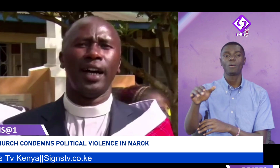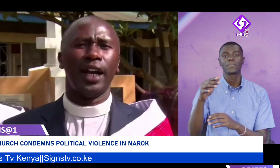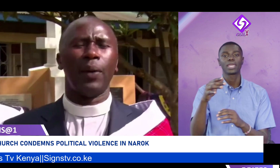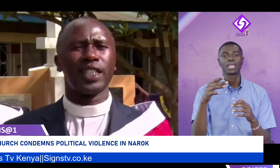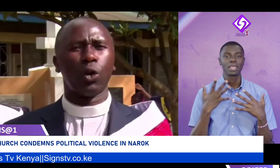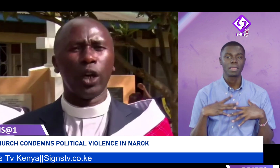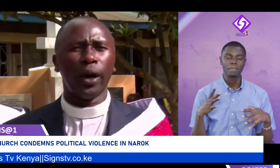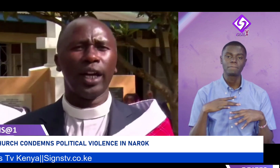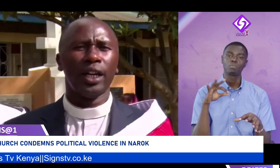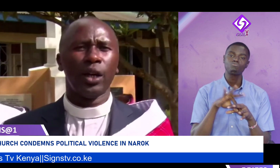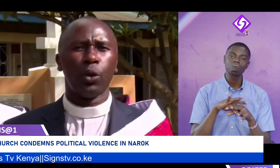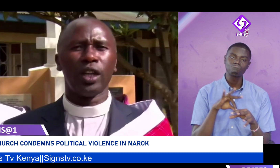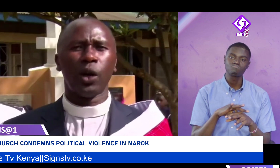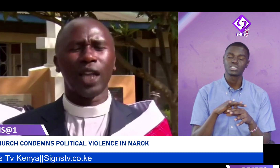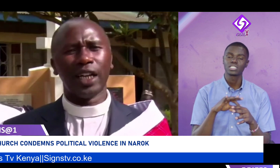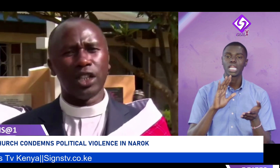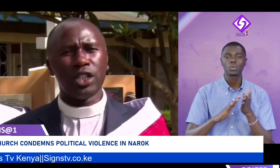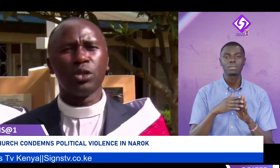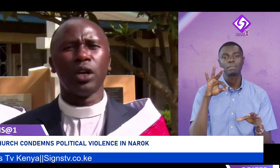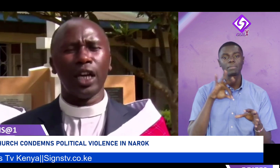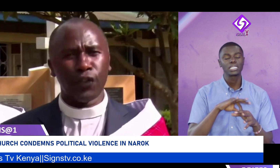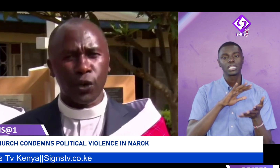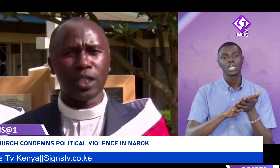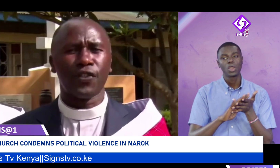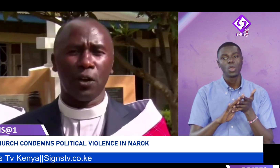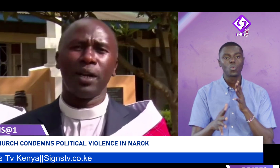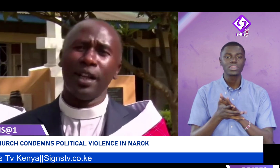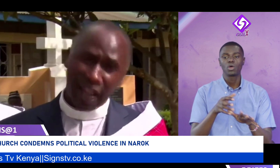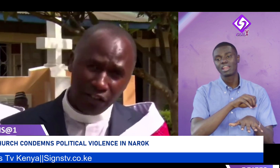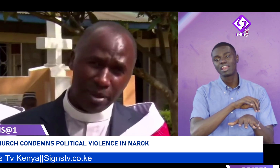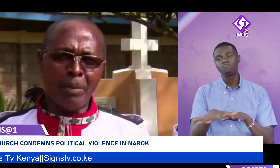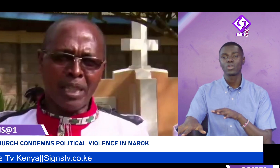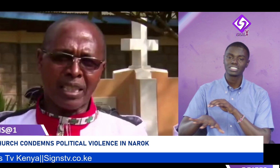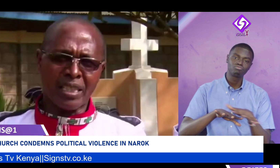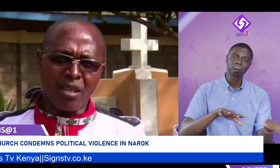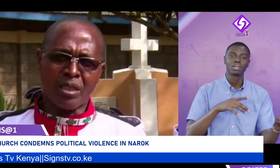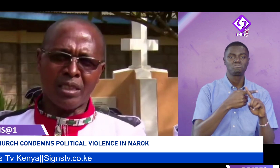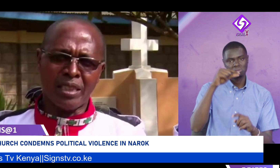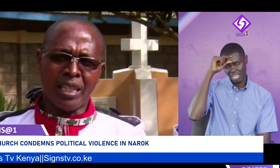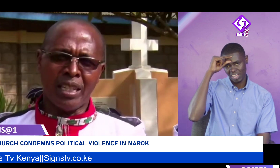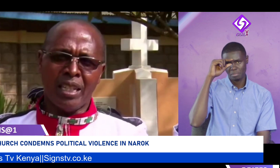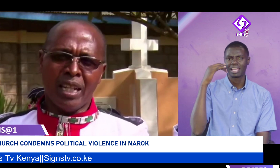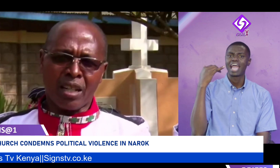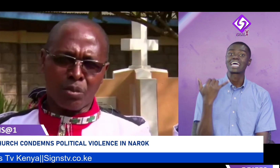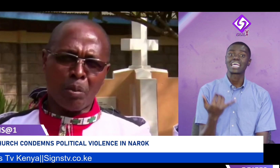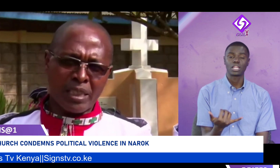na wachaguliwe without an undue influence from the government. Being that Narok is a